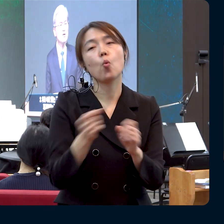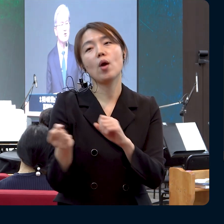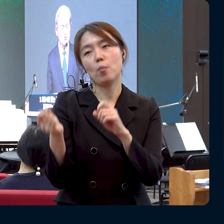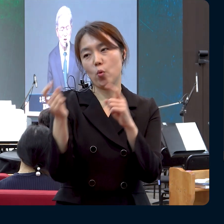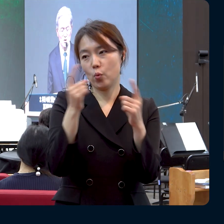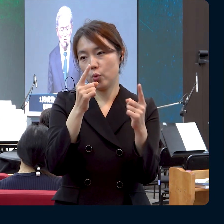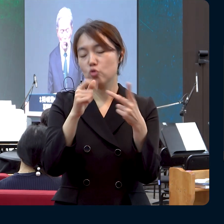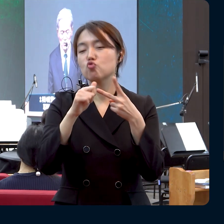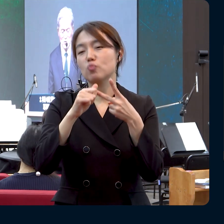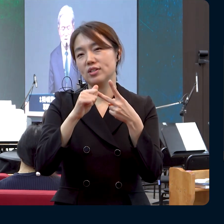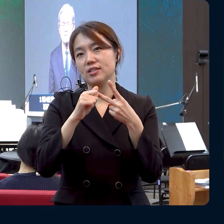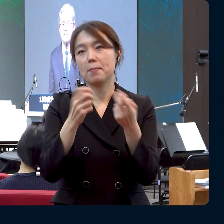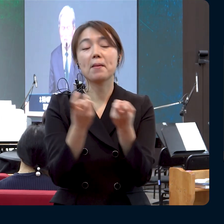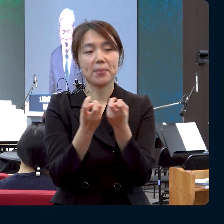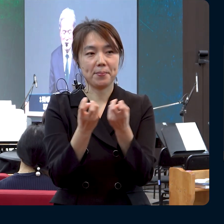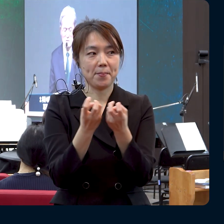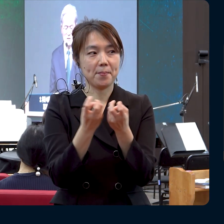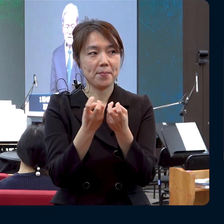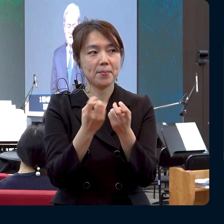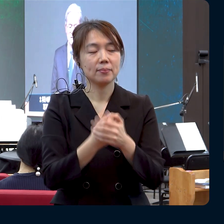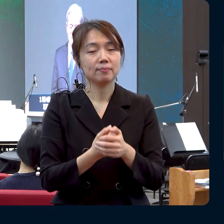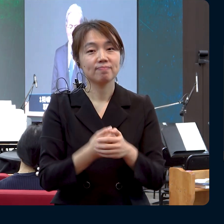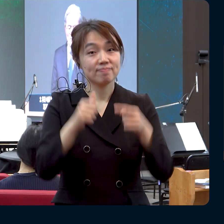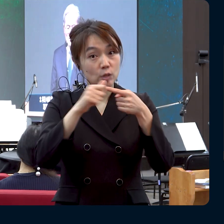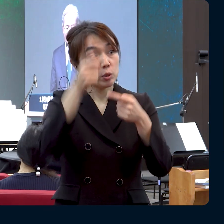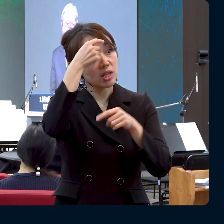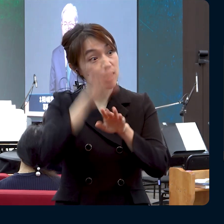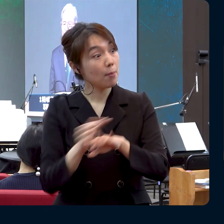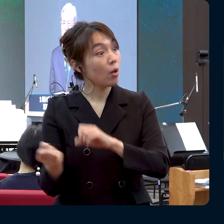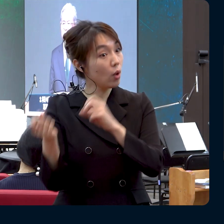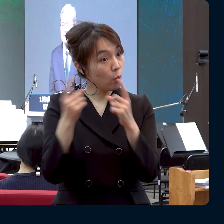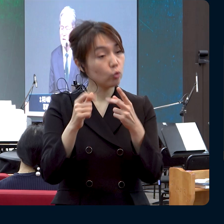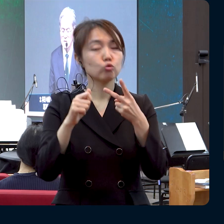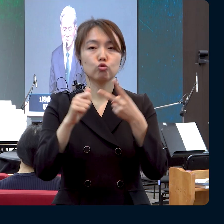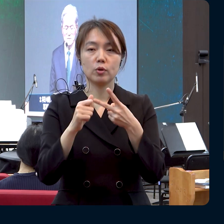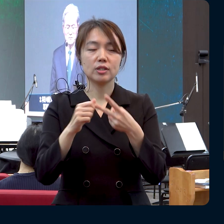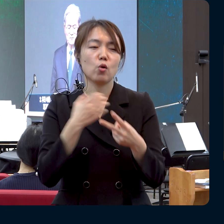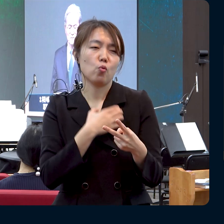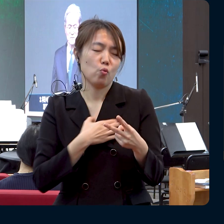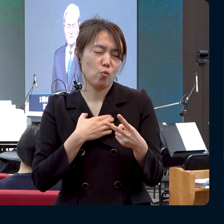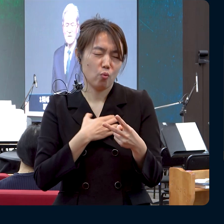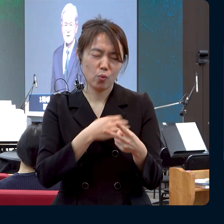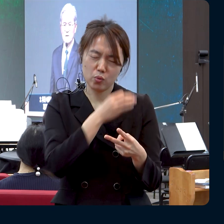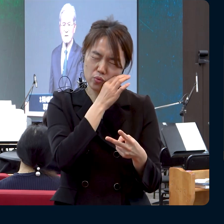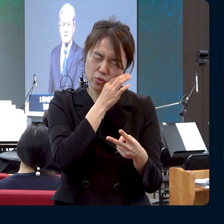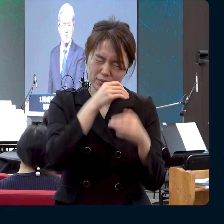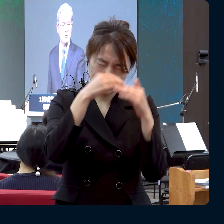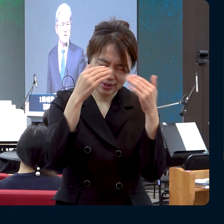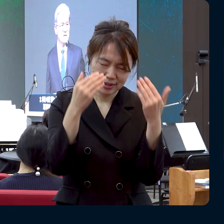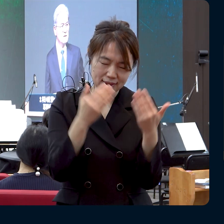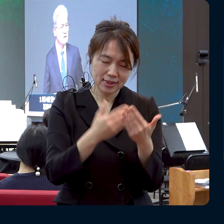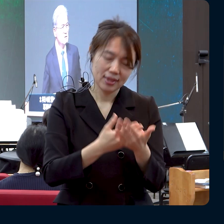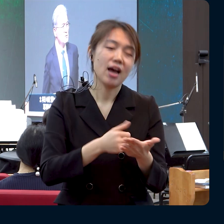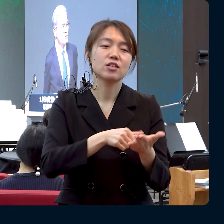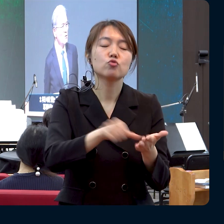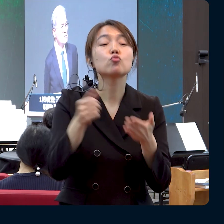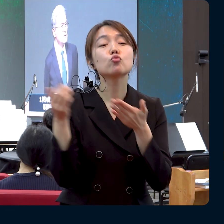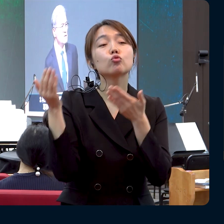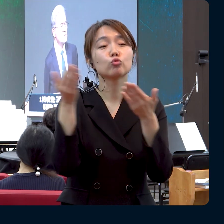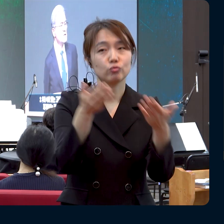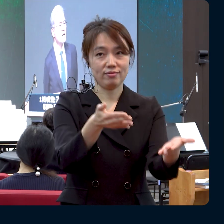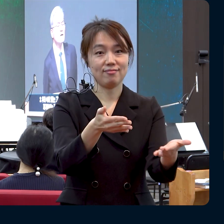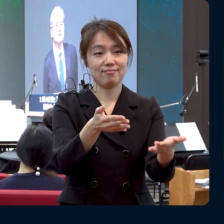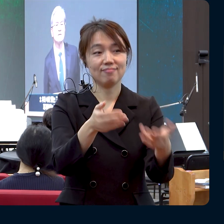아픔, 수치스러운 모든 것을 제거하시는 것이 회복의 두 번째 스텝이에요. 여러분 혹시 이런